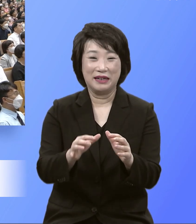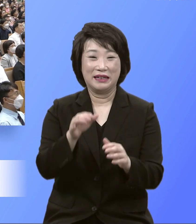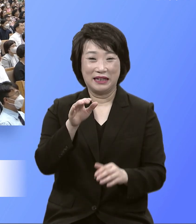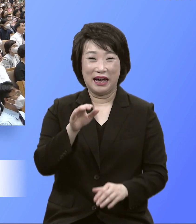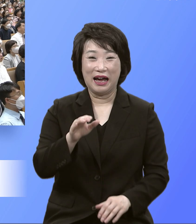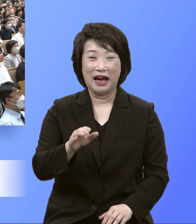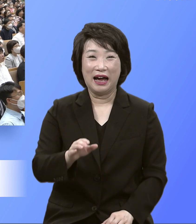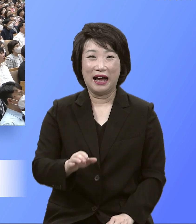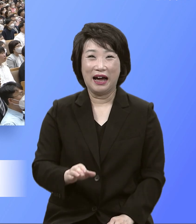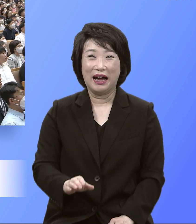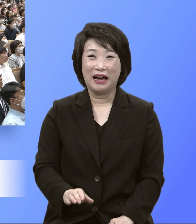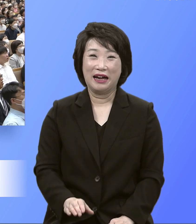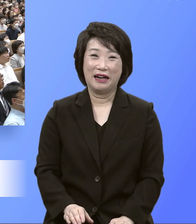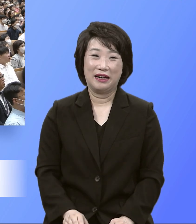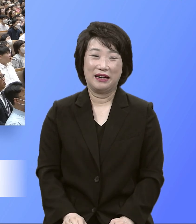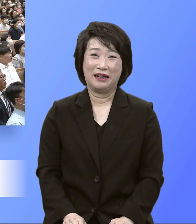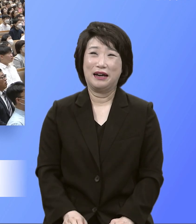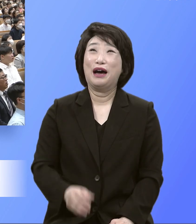갚았습니다.